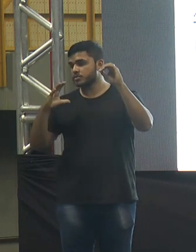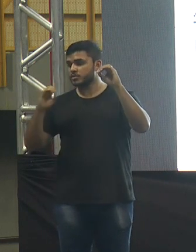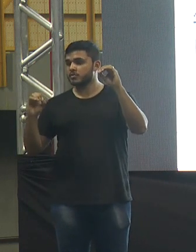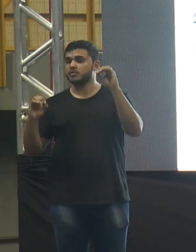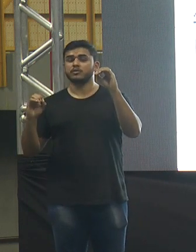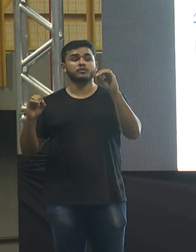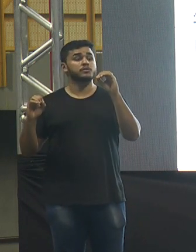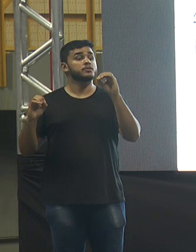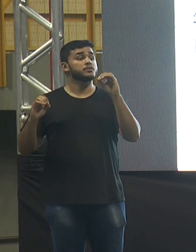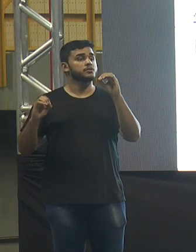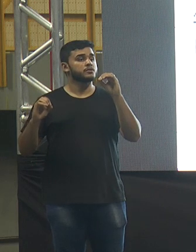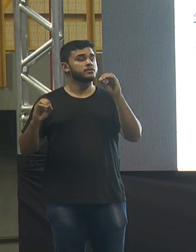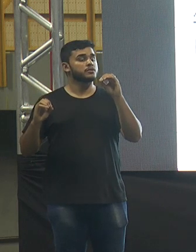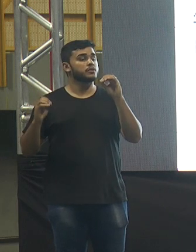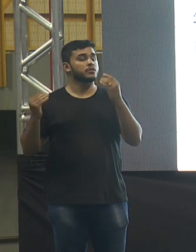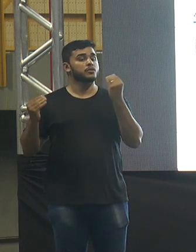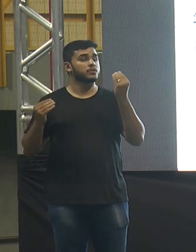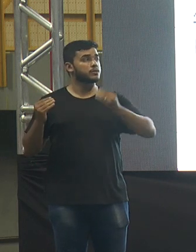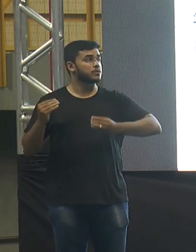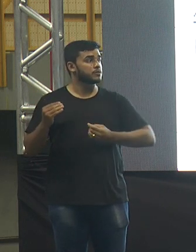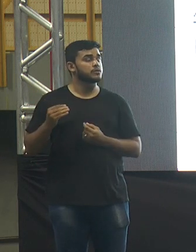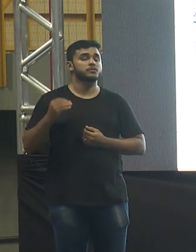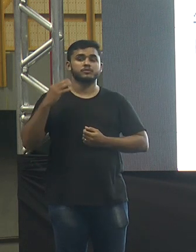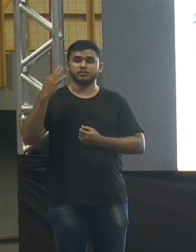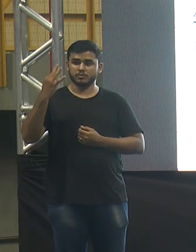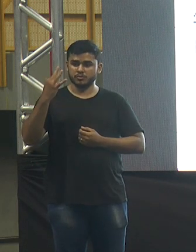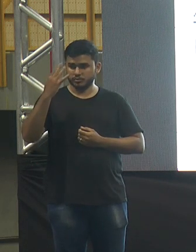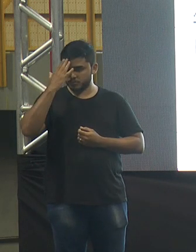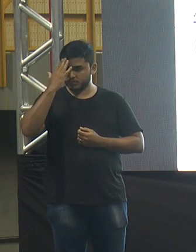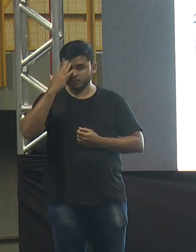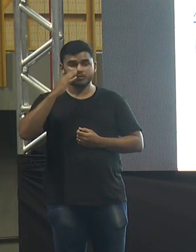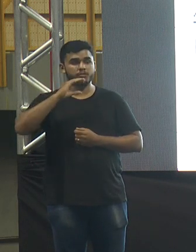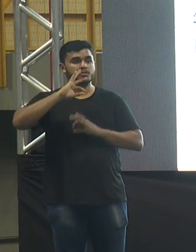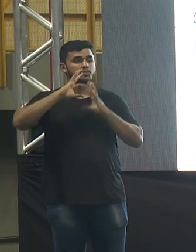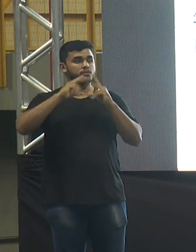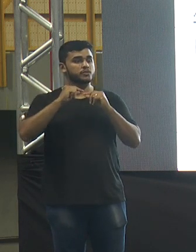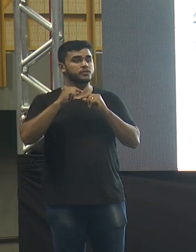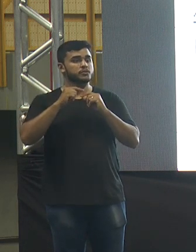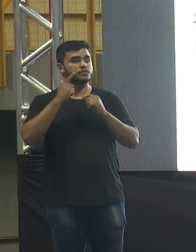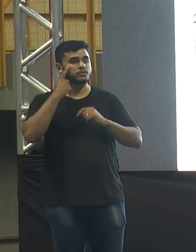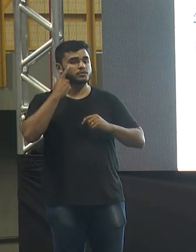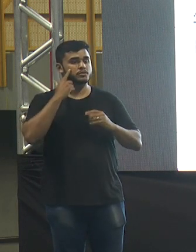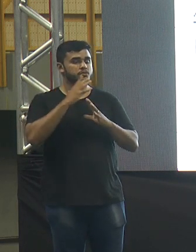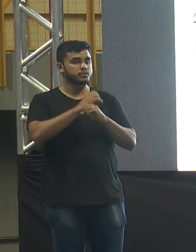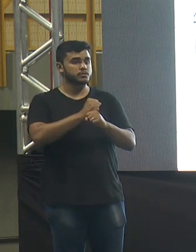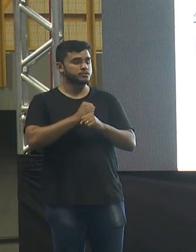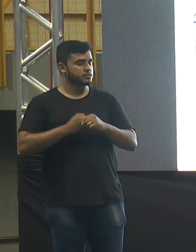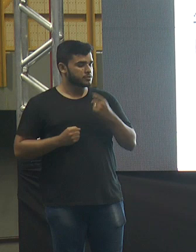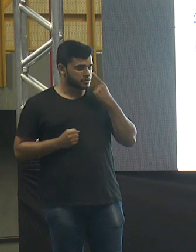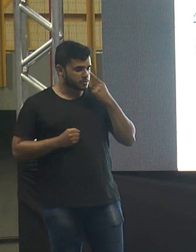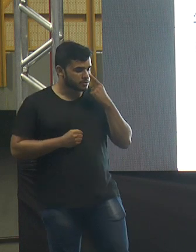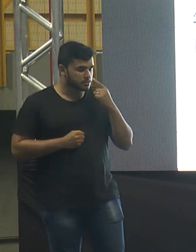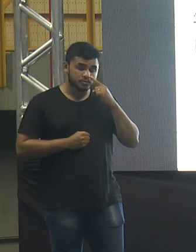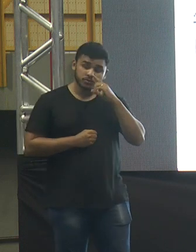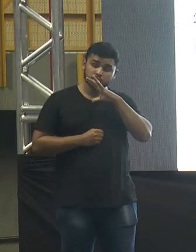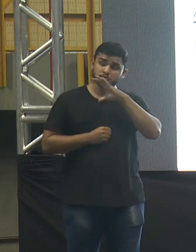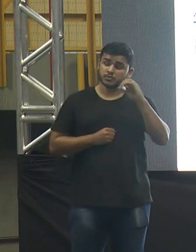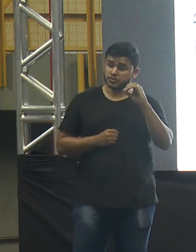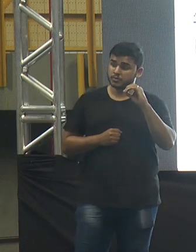Quantas moléculas de CO2 do lado do reagente? 3. Olha para o lado do produto. Quantas moléculas de